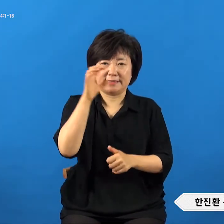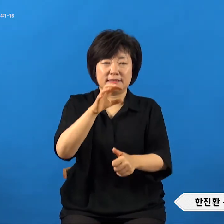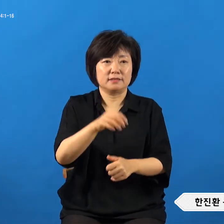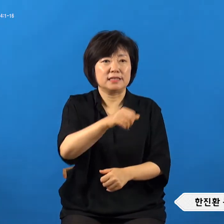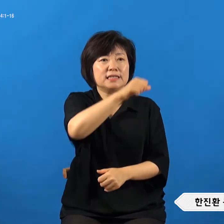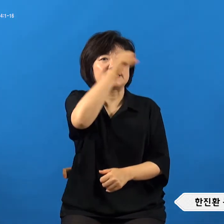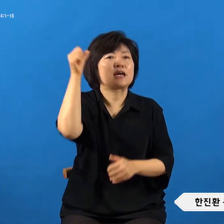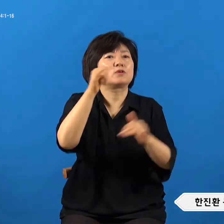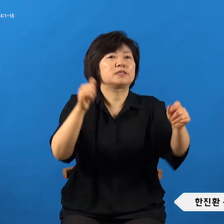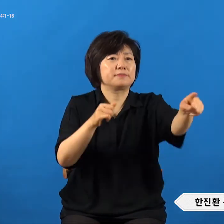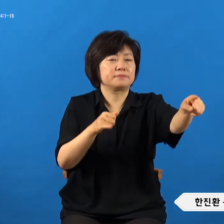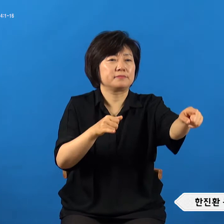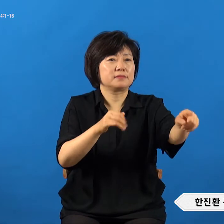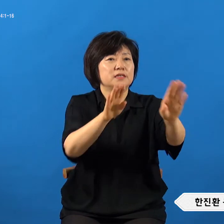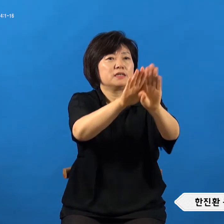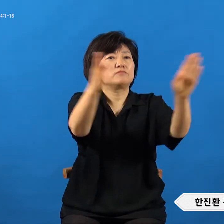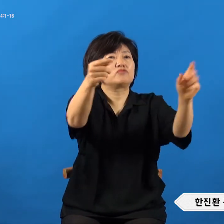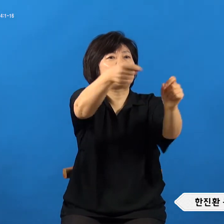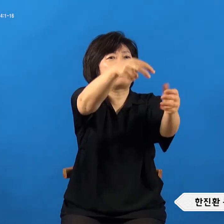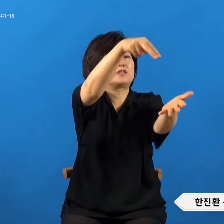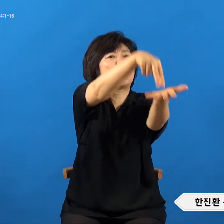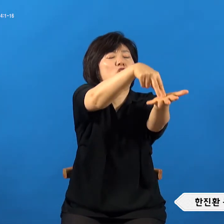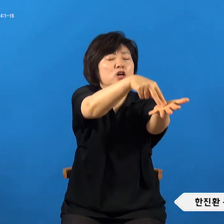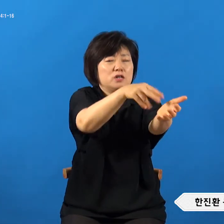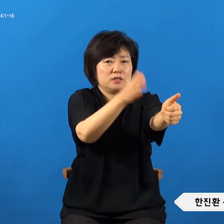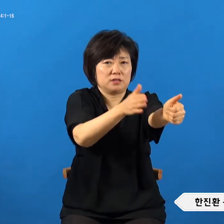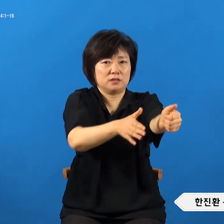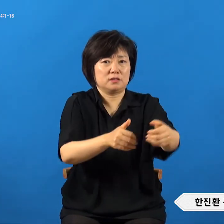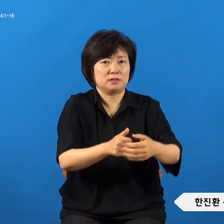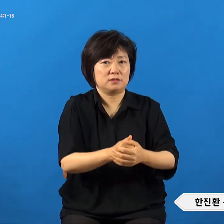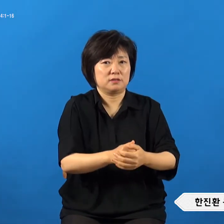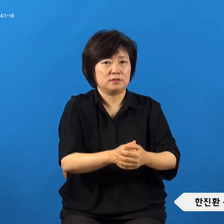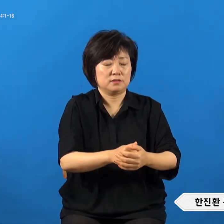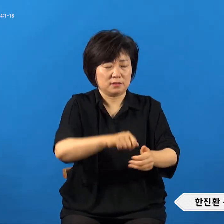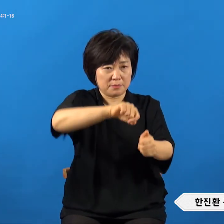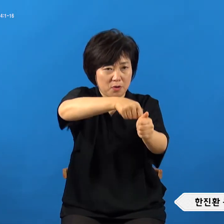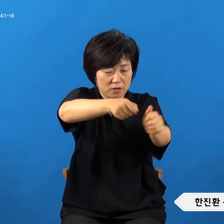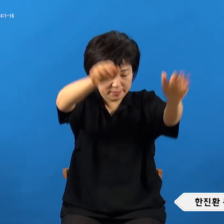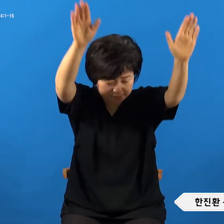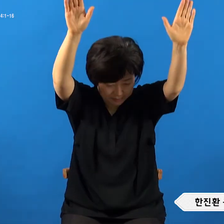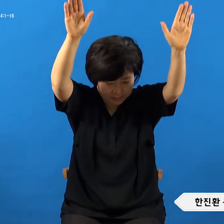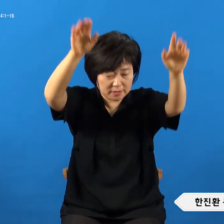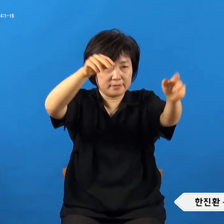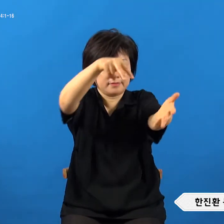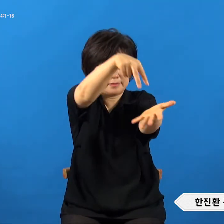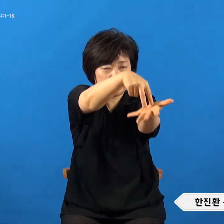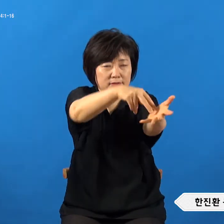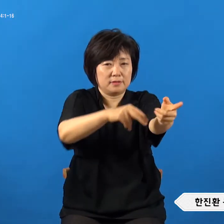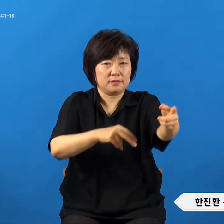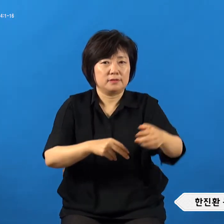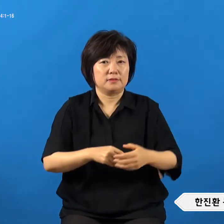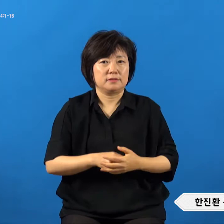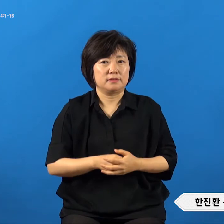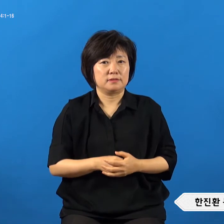목사님이 장로님 거기 문 앞에 좀 서 계세요 하고 벌을 세웠습니다.